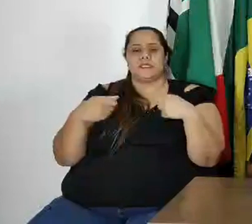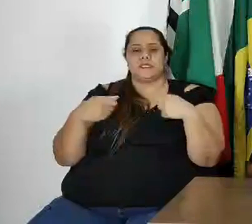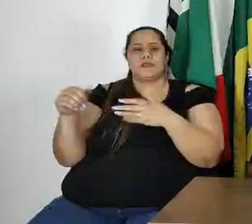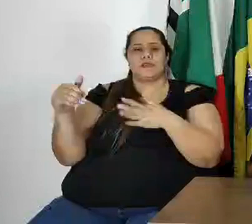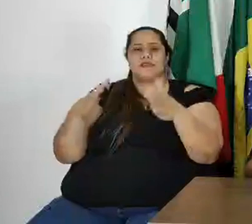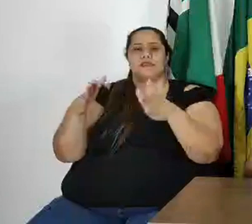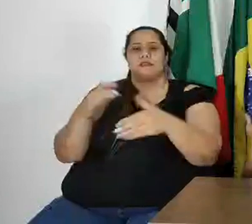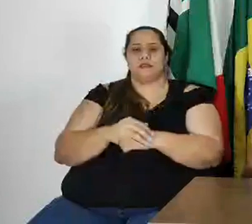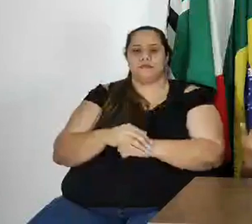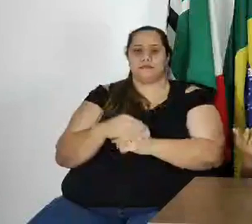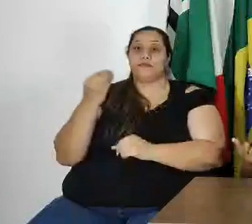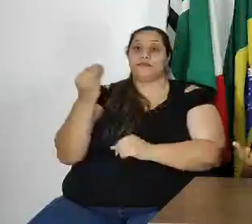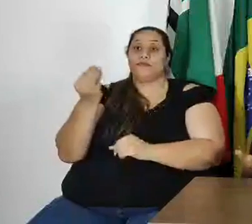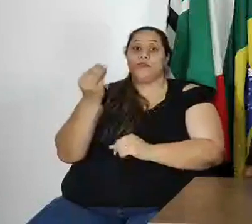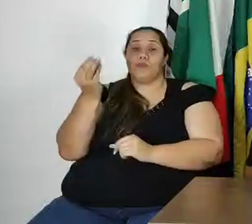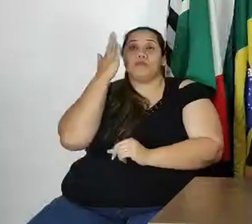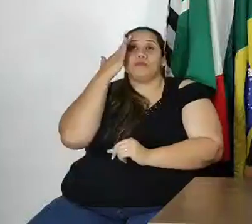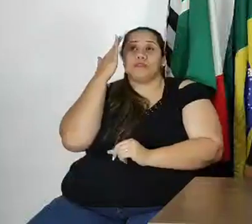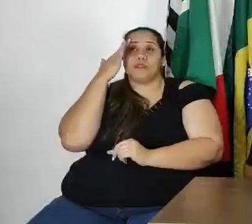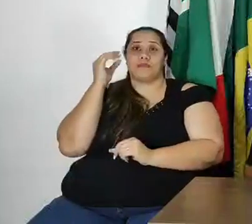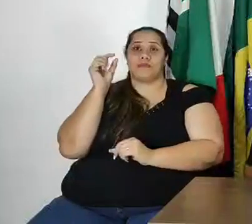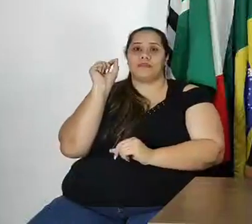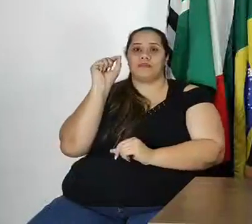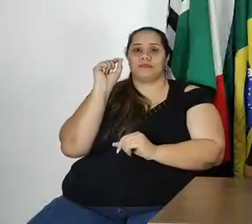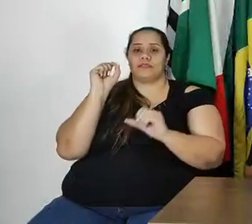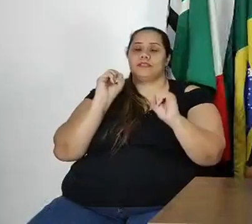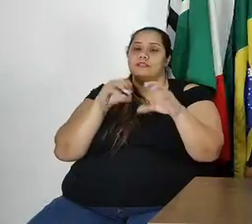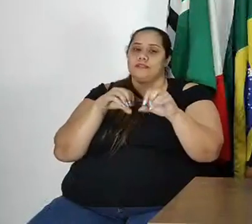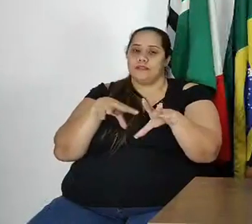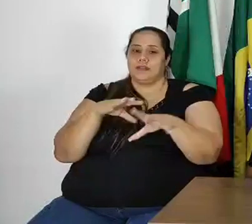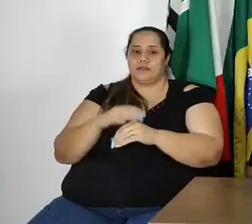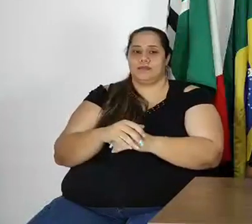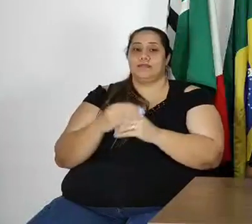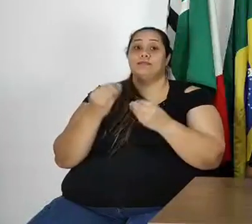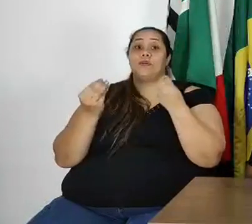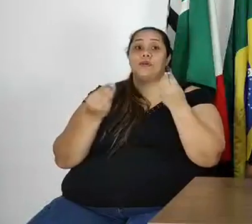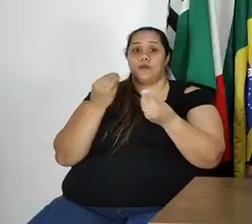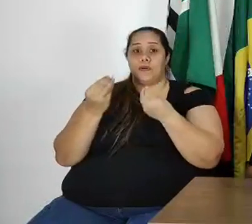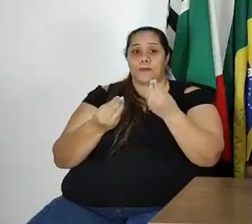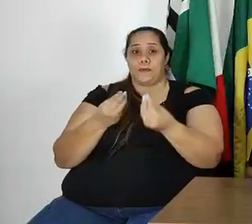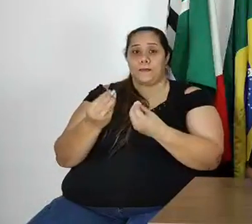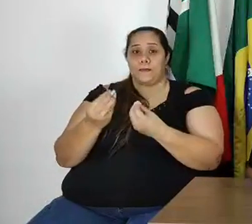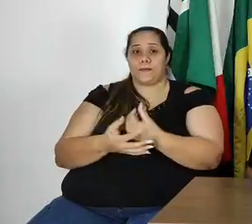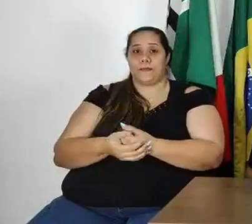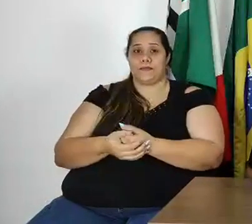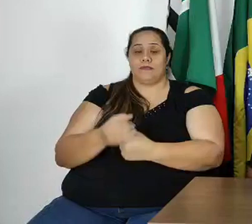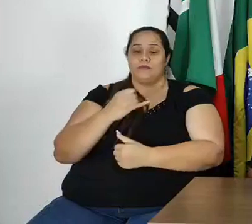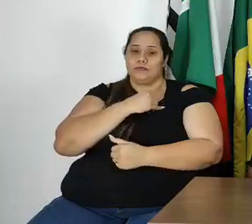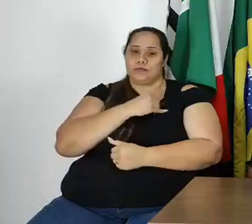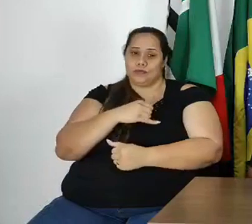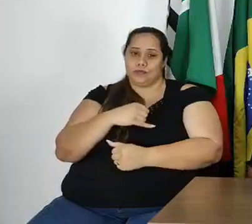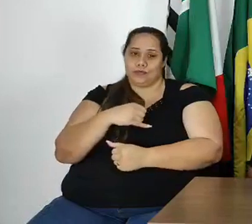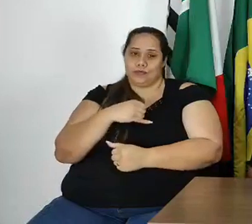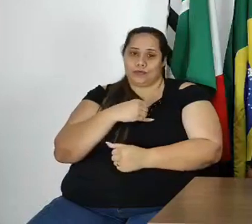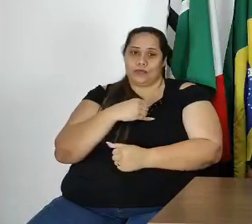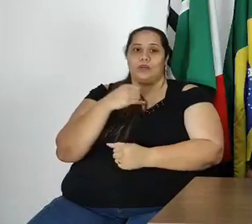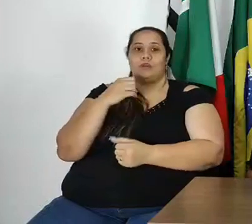saber se estamos guiando no caminho certo? Como? Então, em João